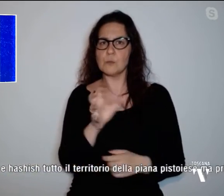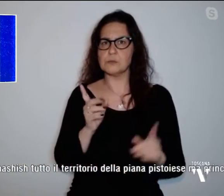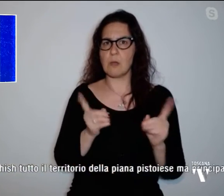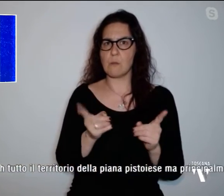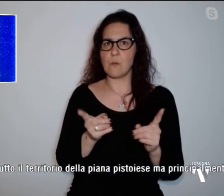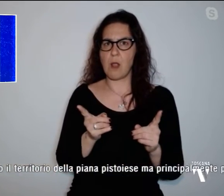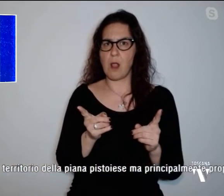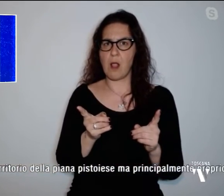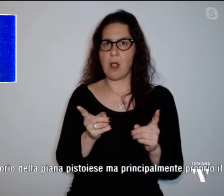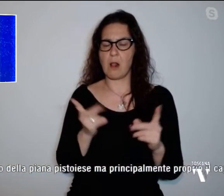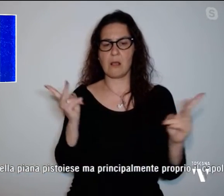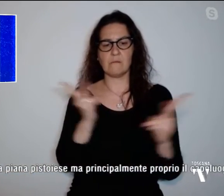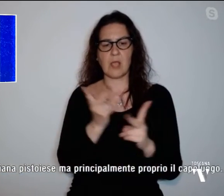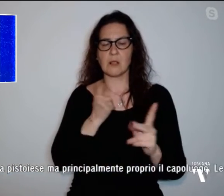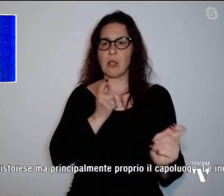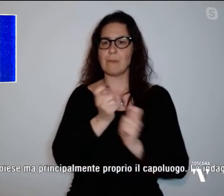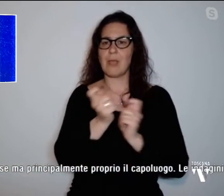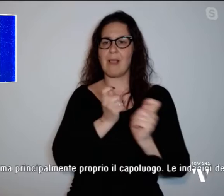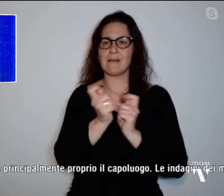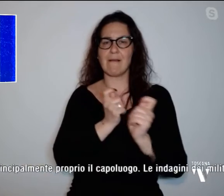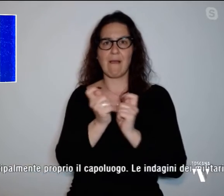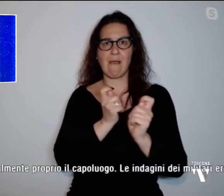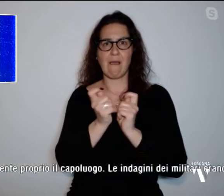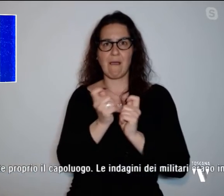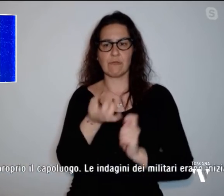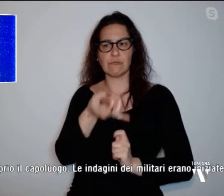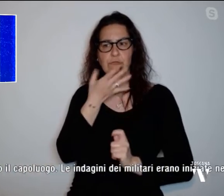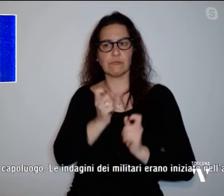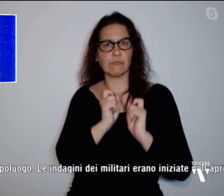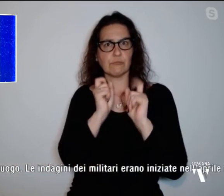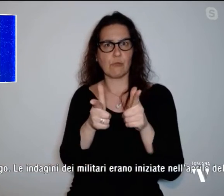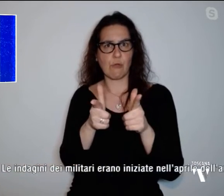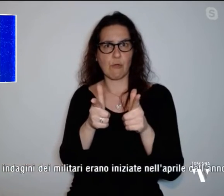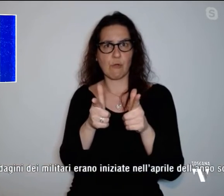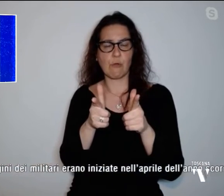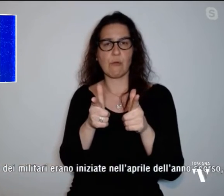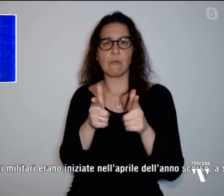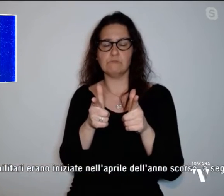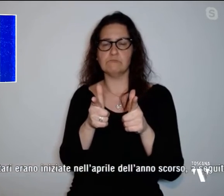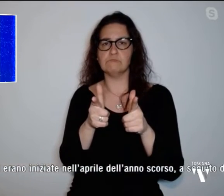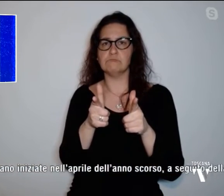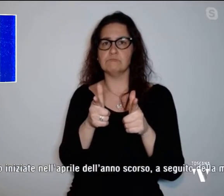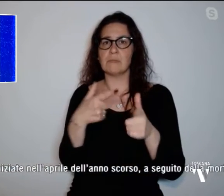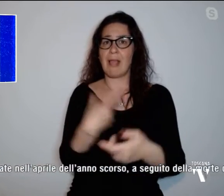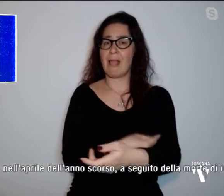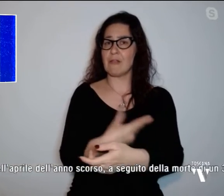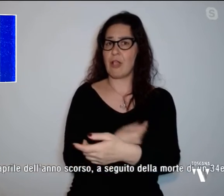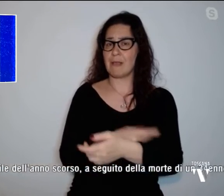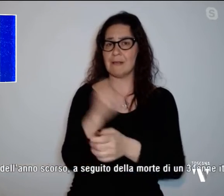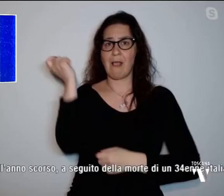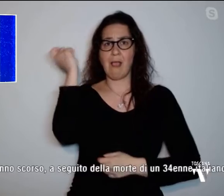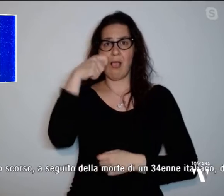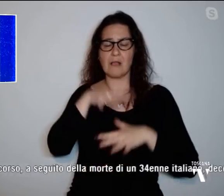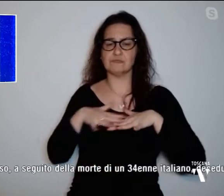un fiorente mercato di spaccio che riforniva di eroina e hashish tutto il territorio della